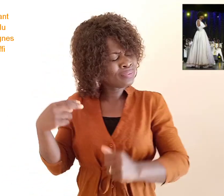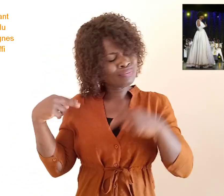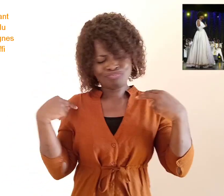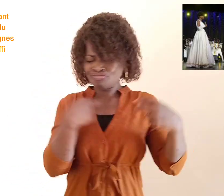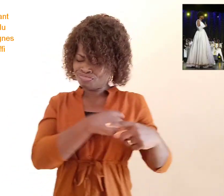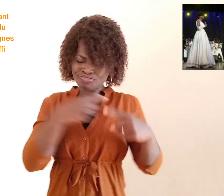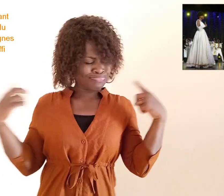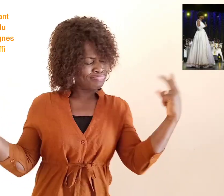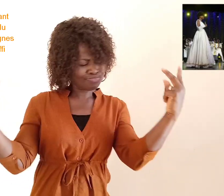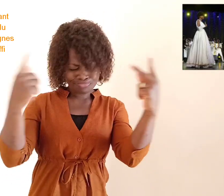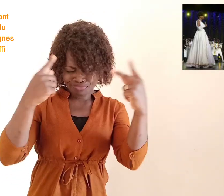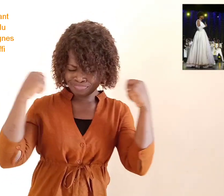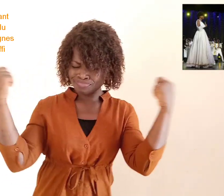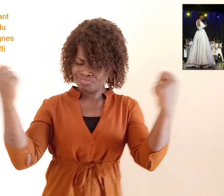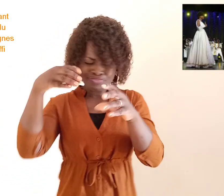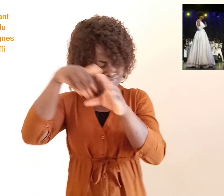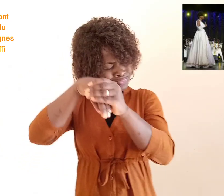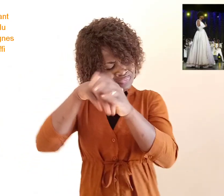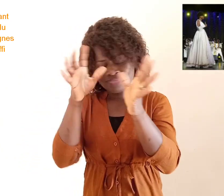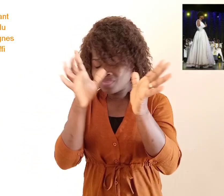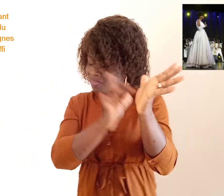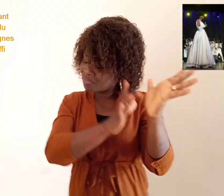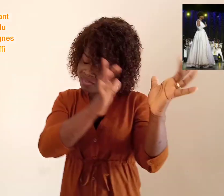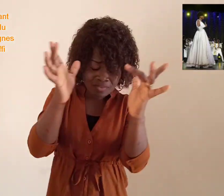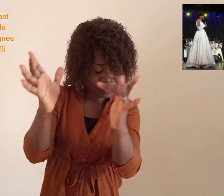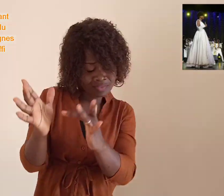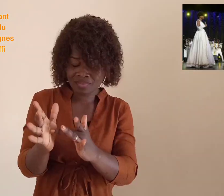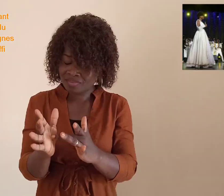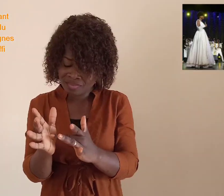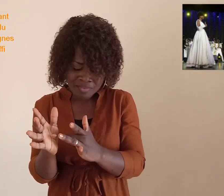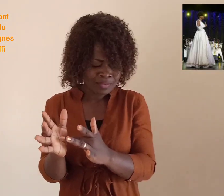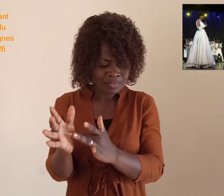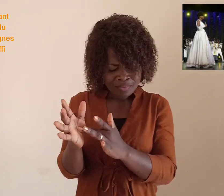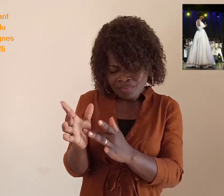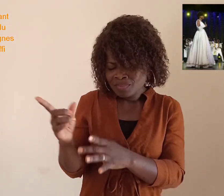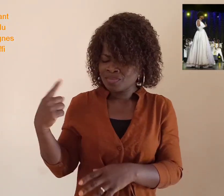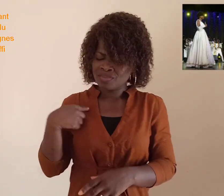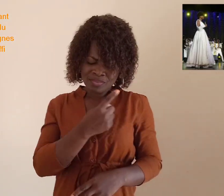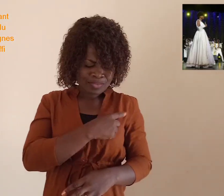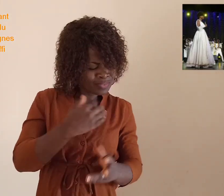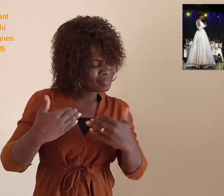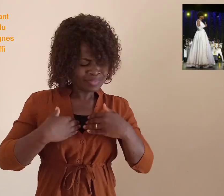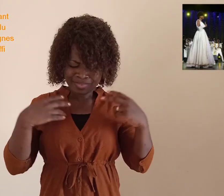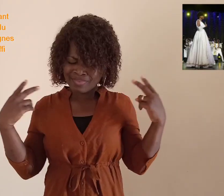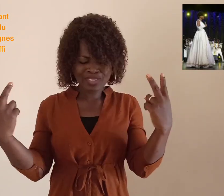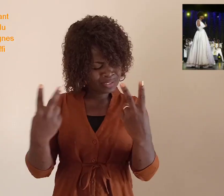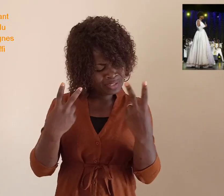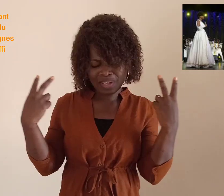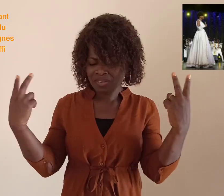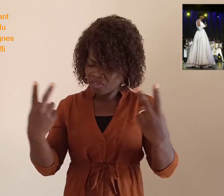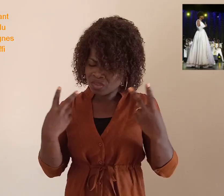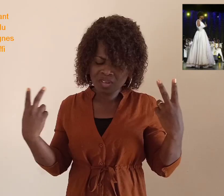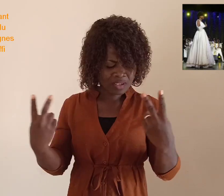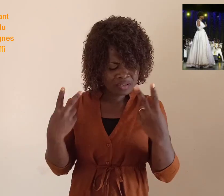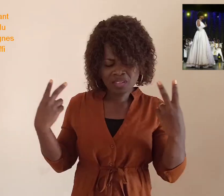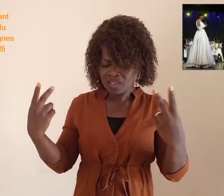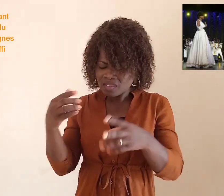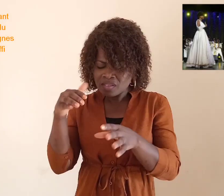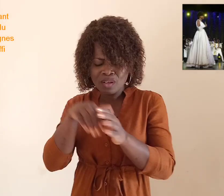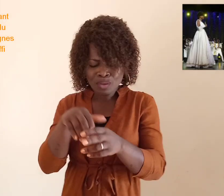triomphants dans le nom de Jésus, nous avons la